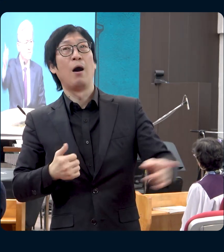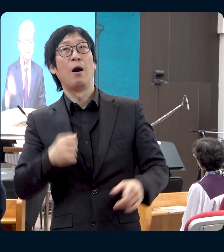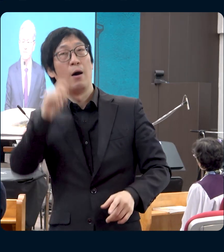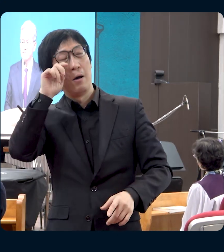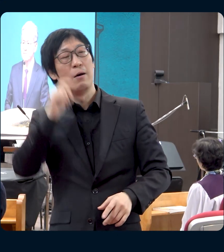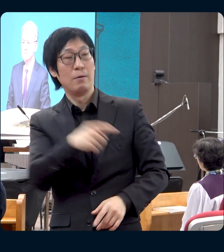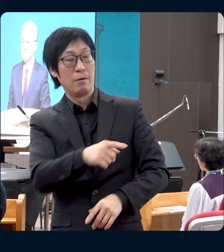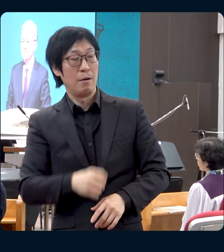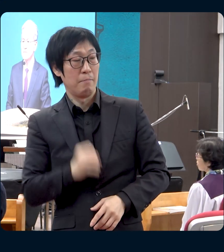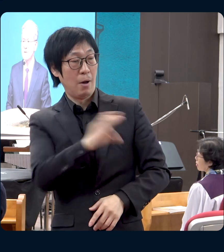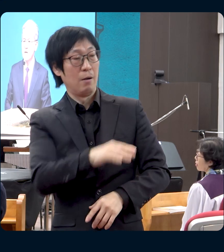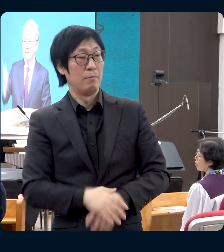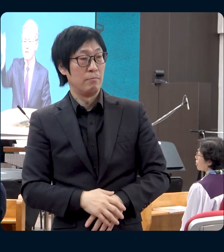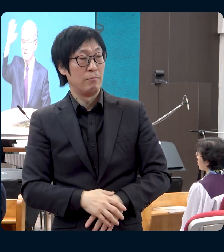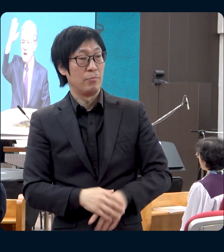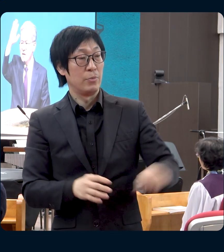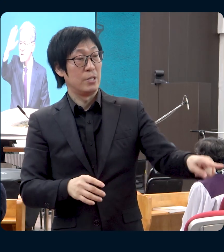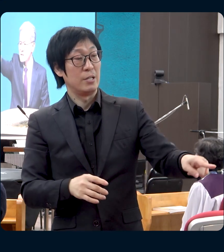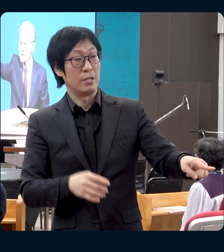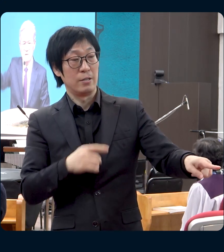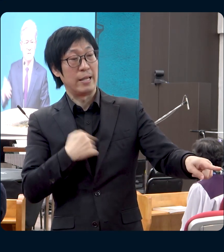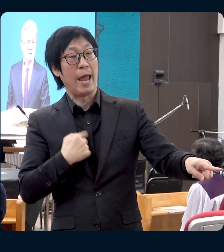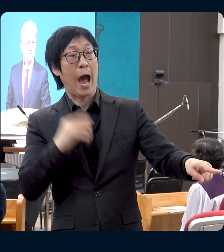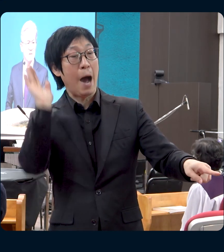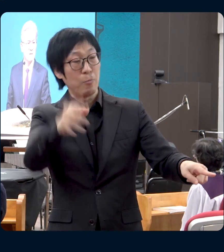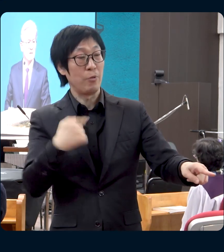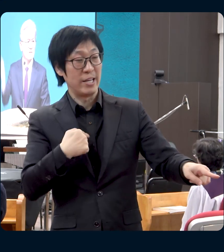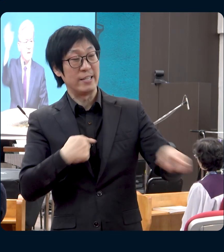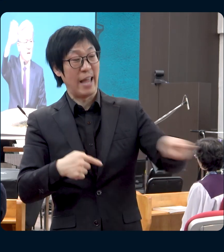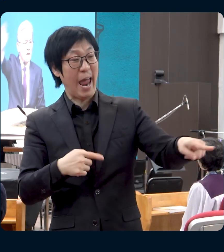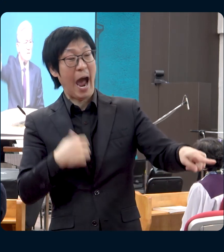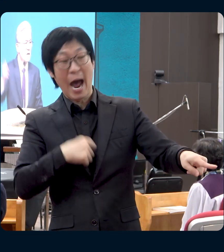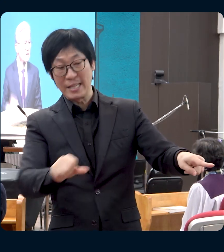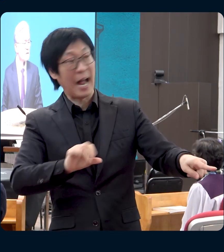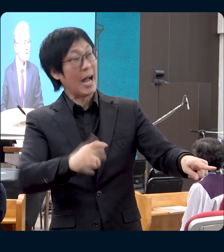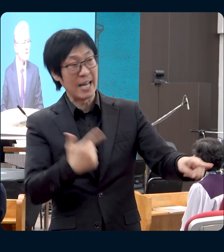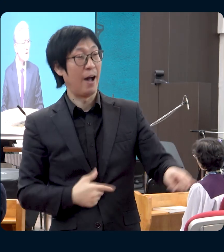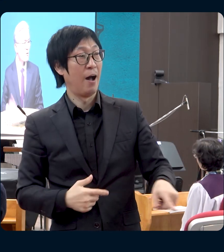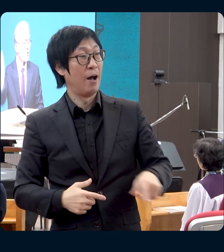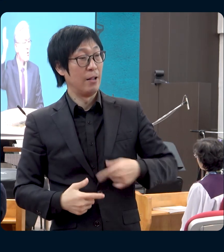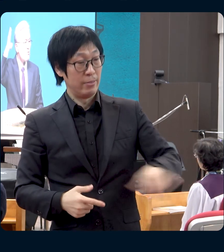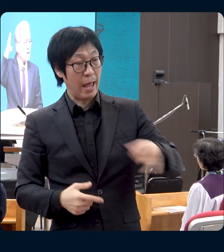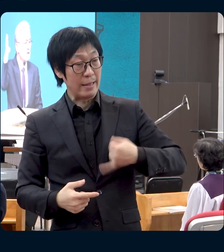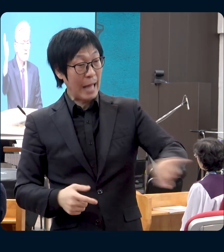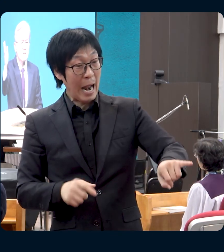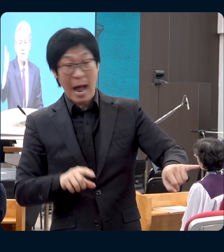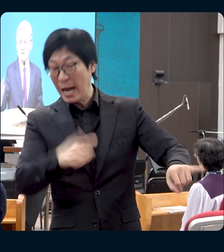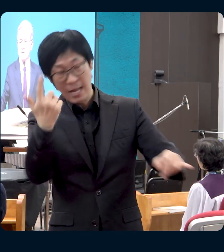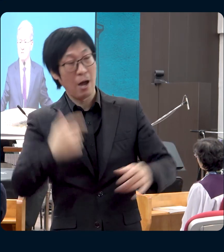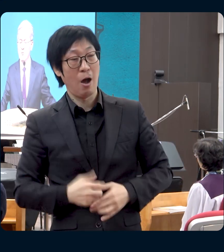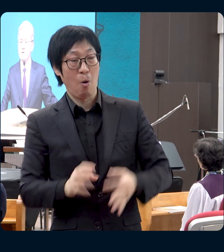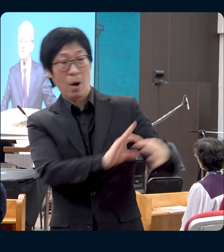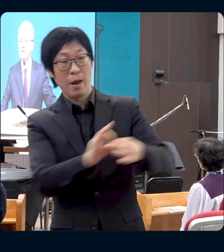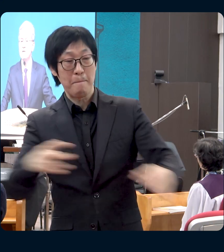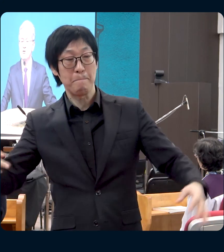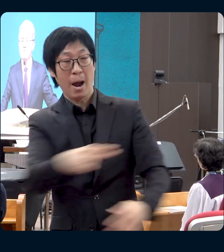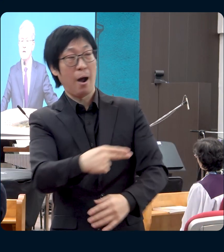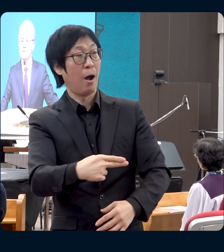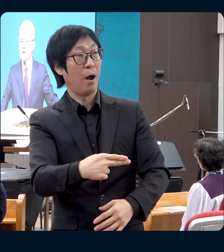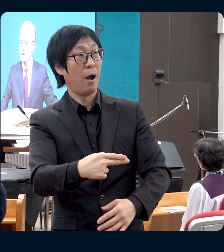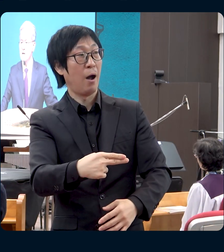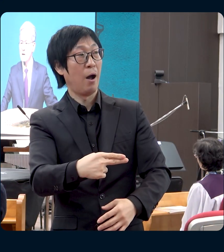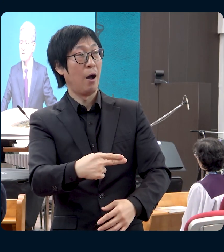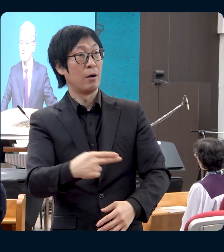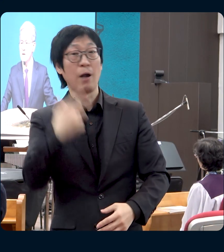돼. 쟤는 이제 내 아들 아니야. 내 딸 아니야. 라고 관계를 그냥 끊어버리는 그런